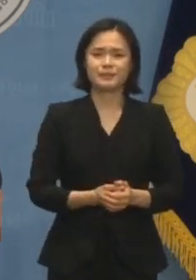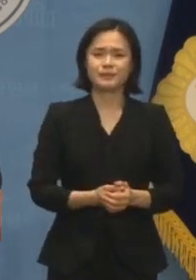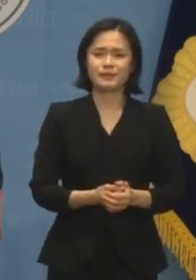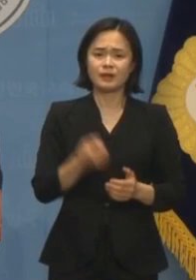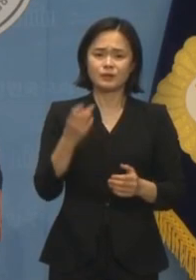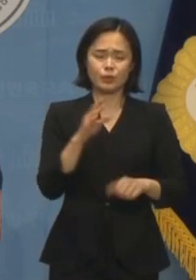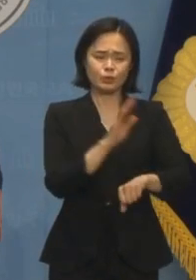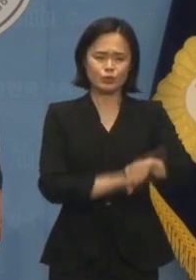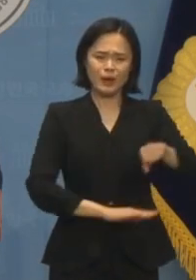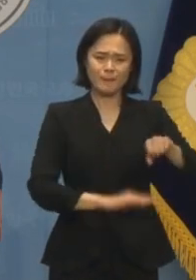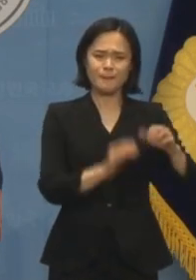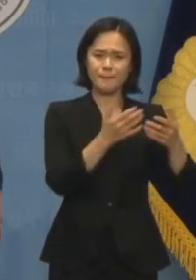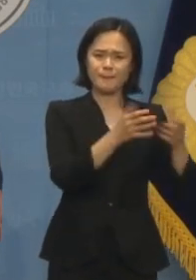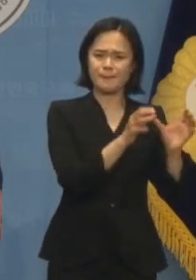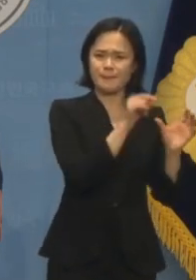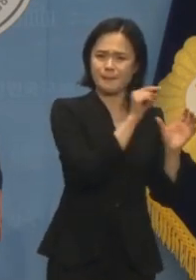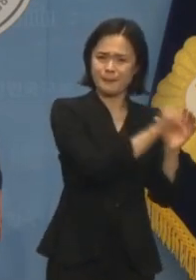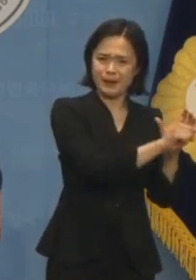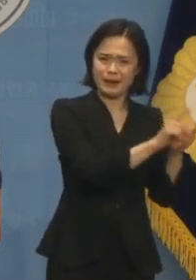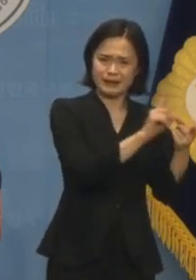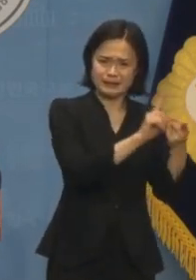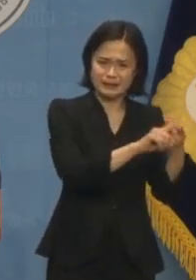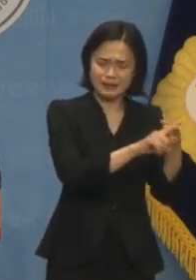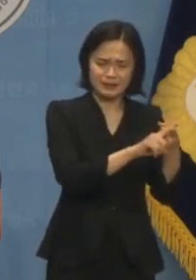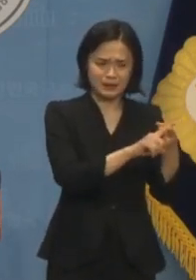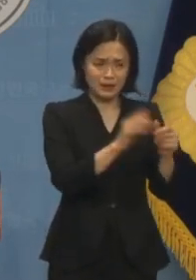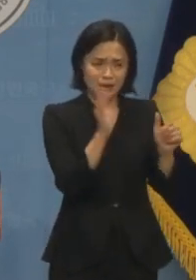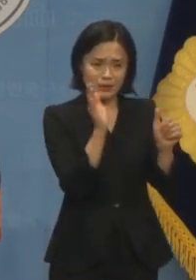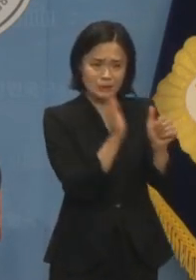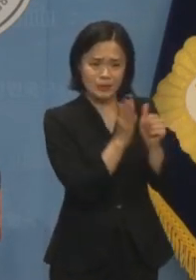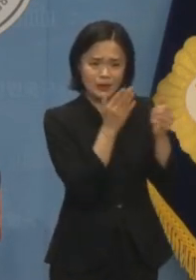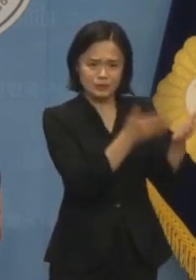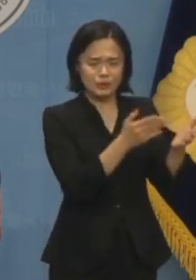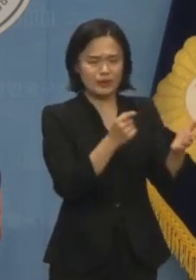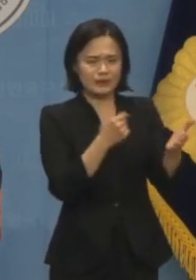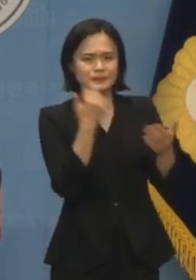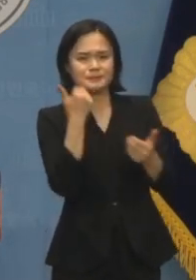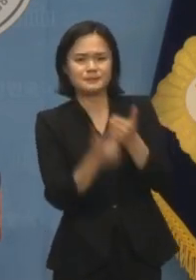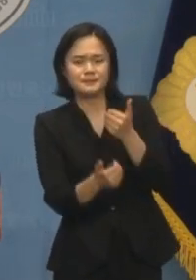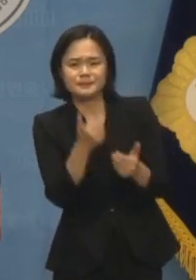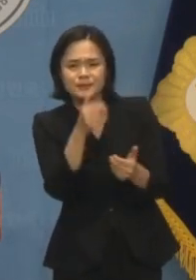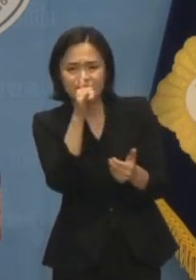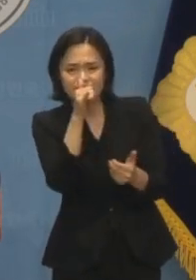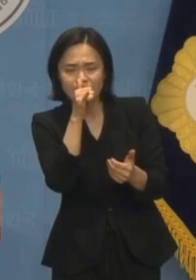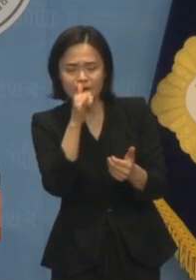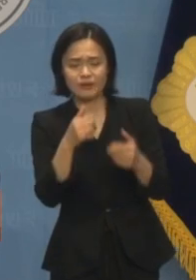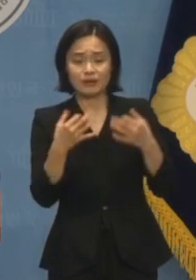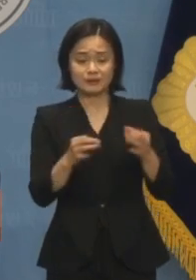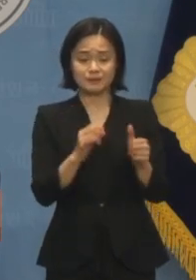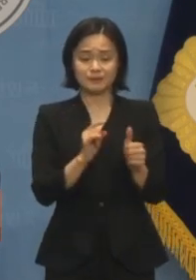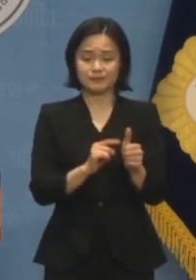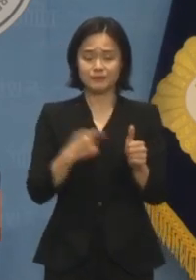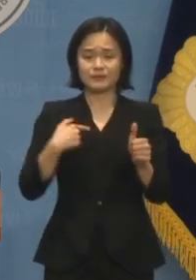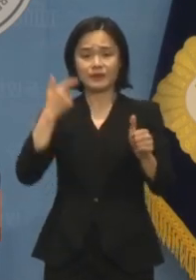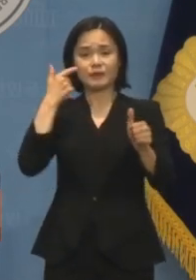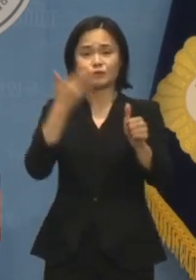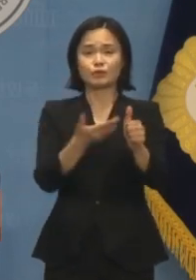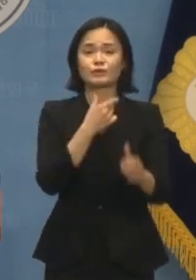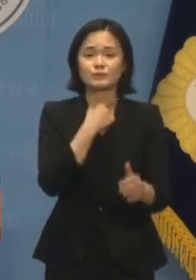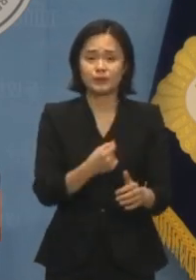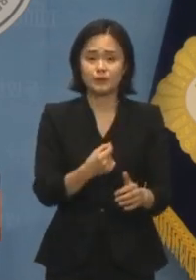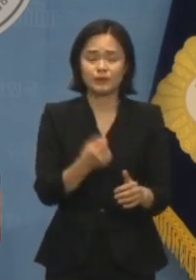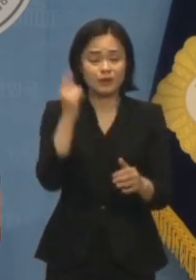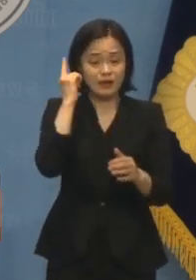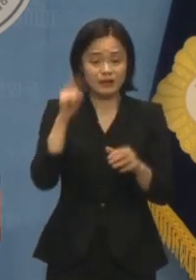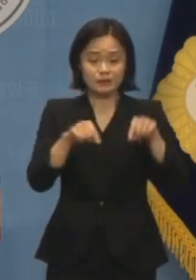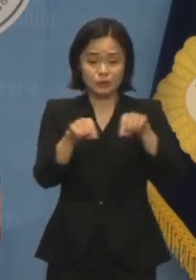마지막으로 구명 로비 가능성을 부인한 것입니다. 이제 제가 김기현 변호사에게 묻겠습니다. 그렇게 녹취록을